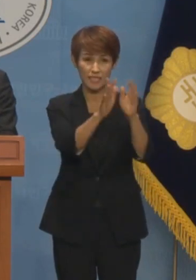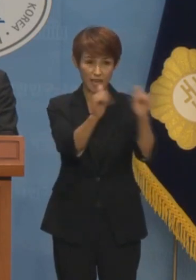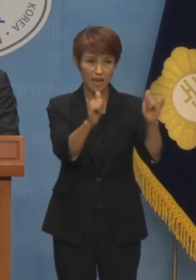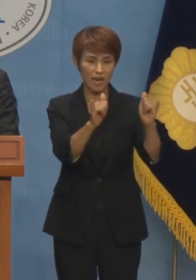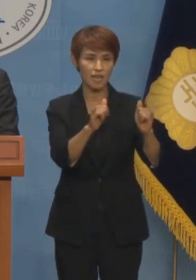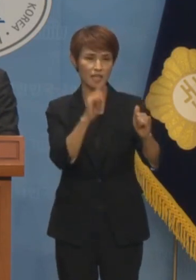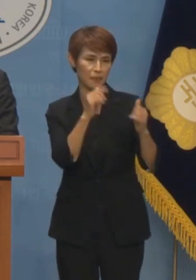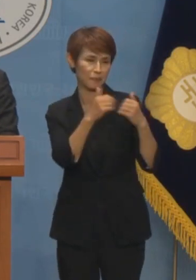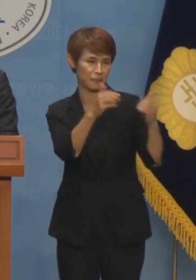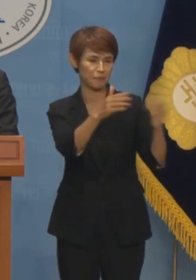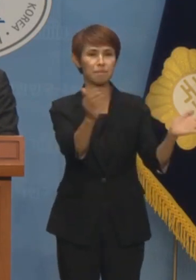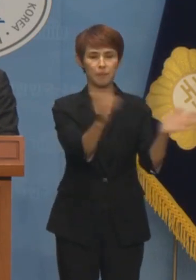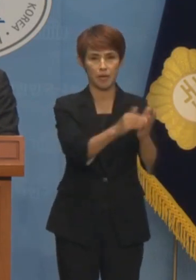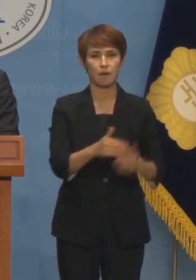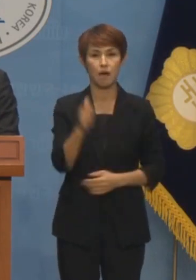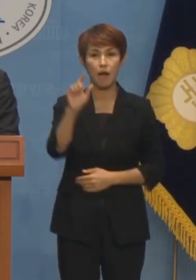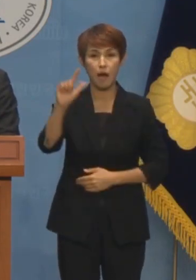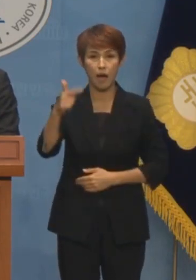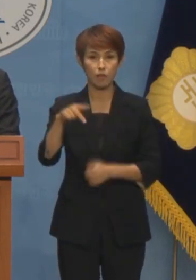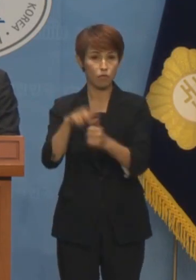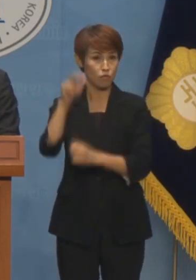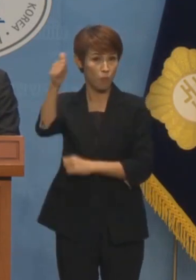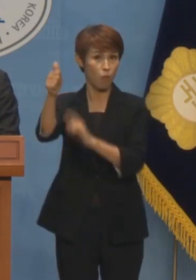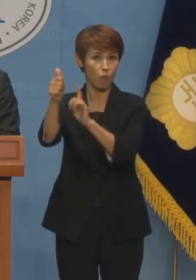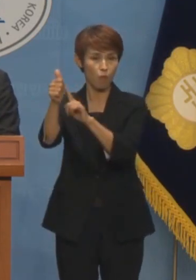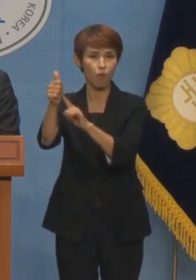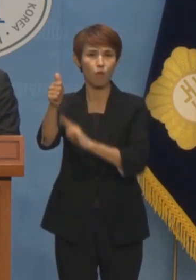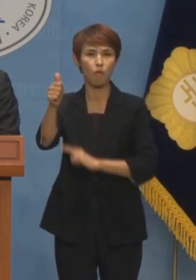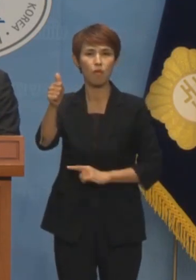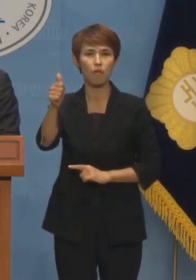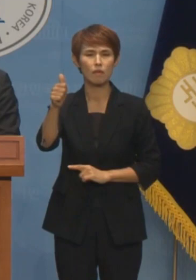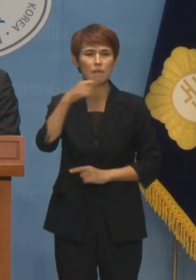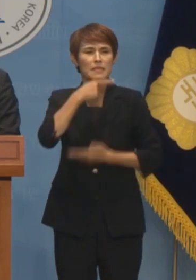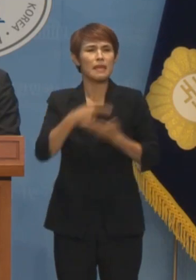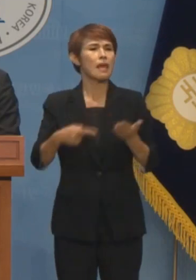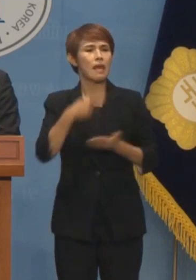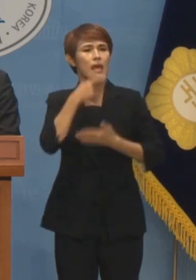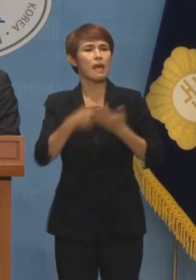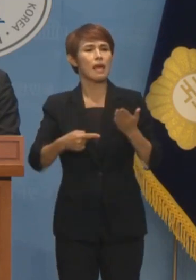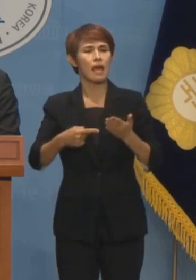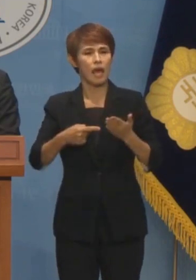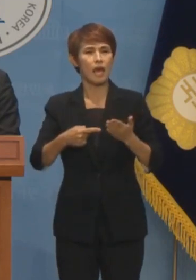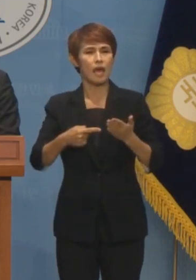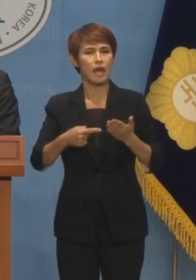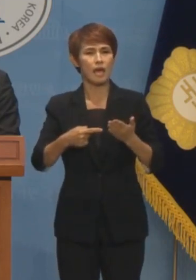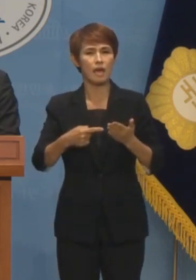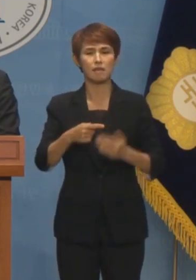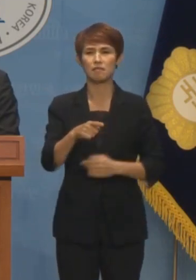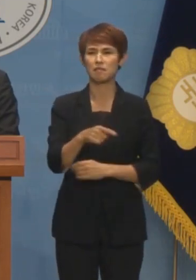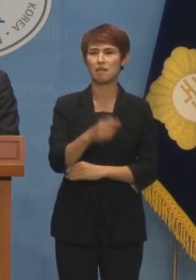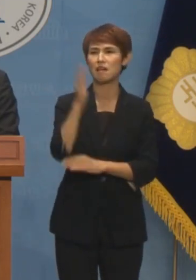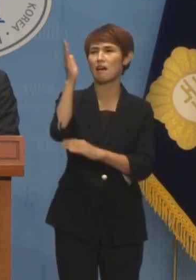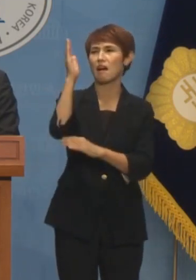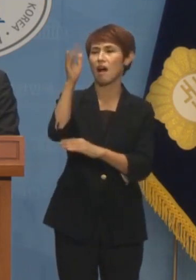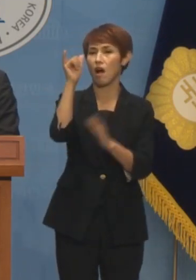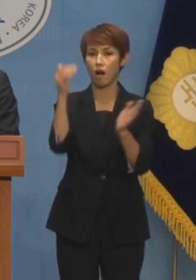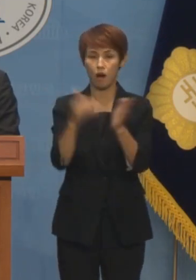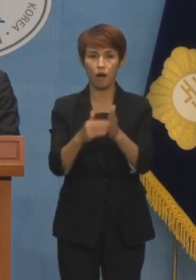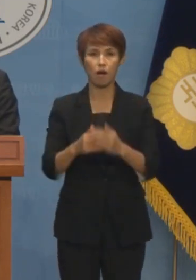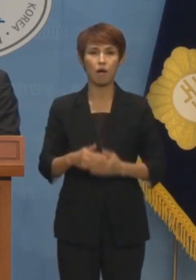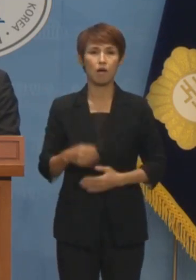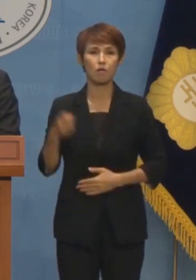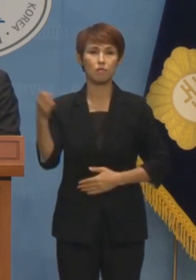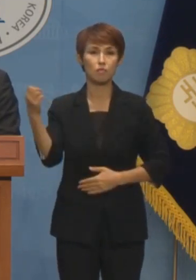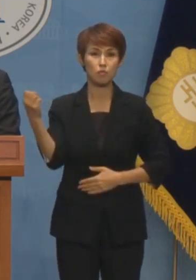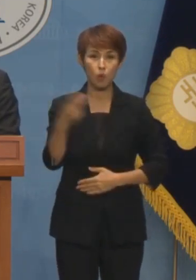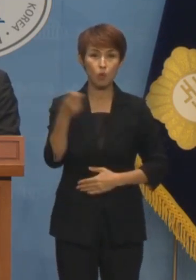하였습니다. 한동훈 후보 측은 피해자 코스프레를 하면서 당심과 여론을 호도하고 2차, 3차